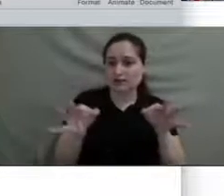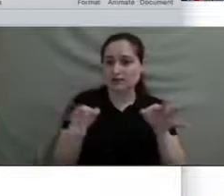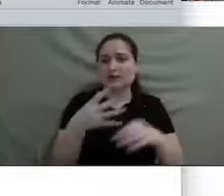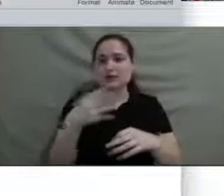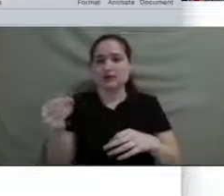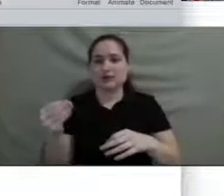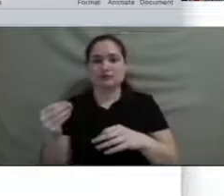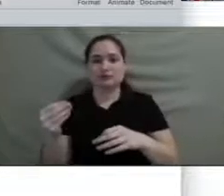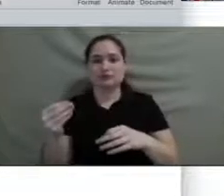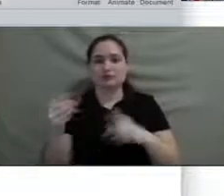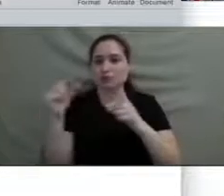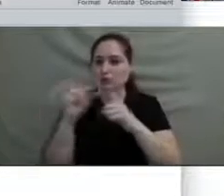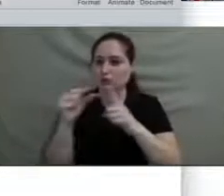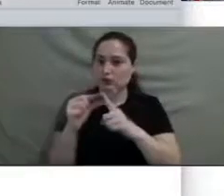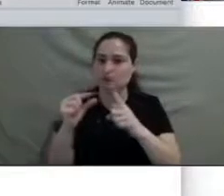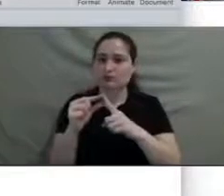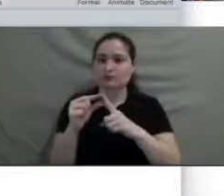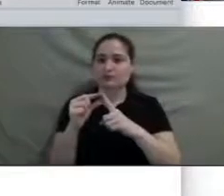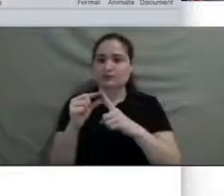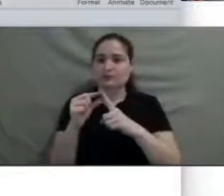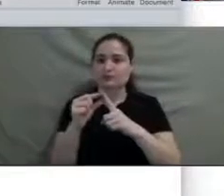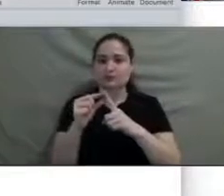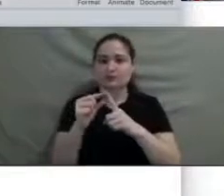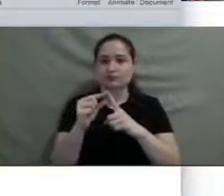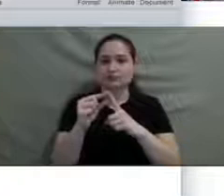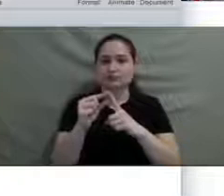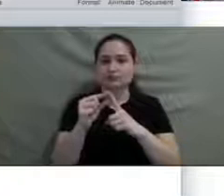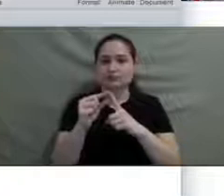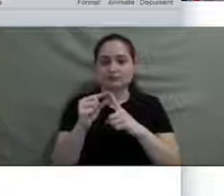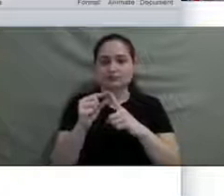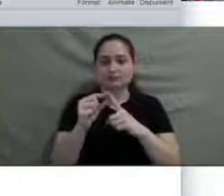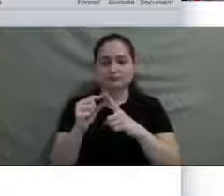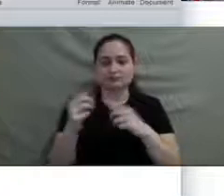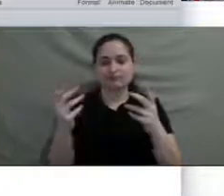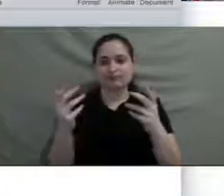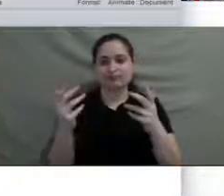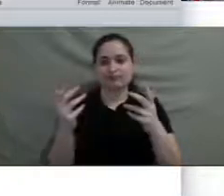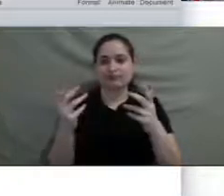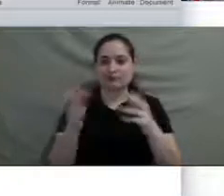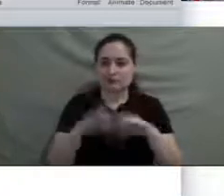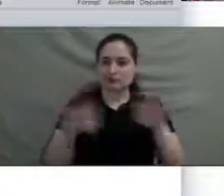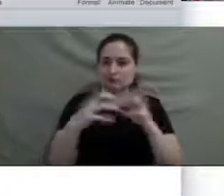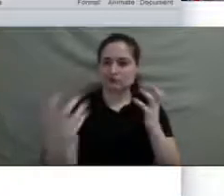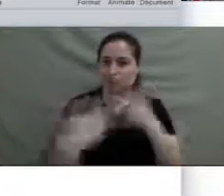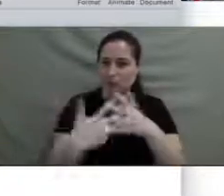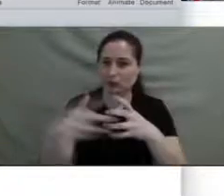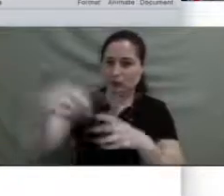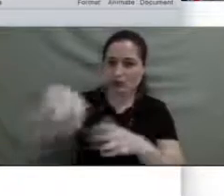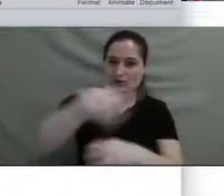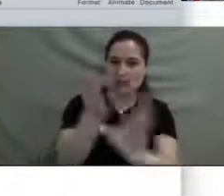frases y palabras muy de acorde a ustedes, los